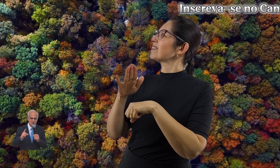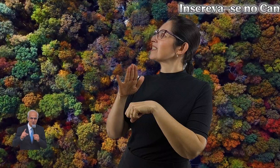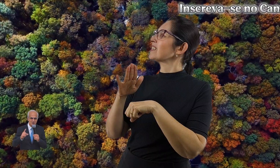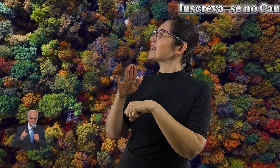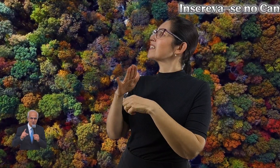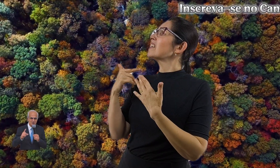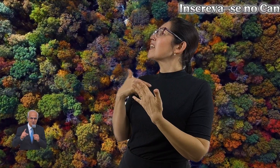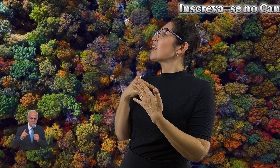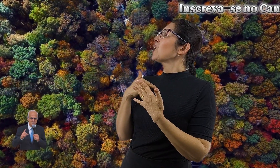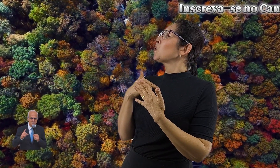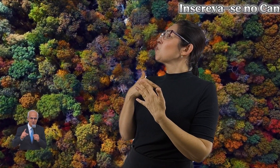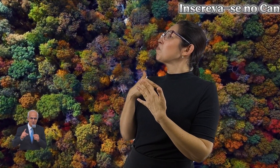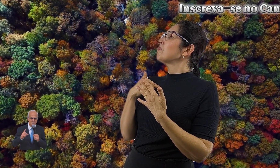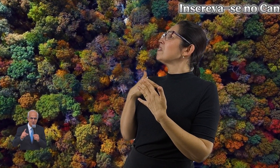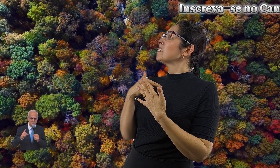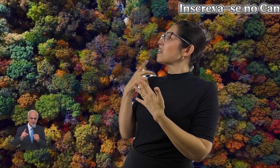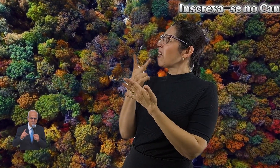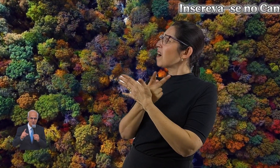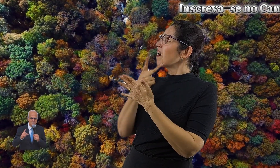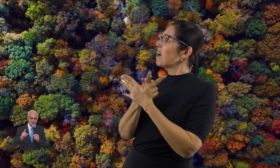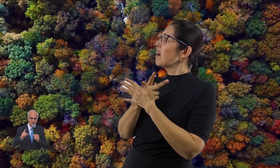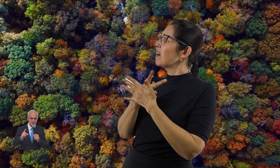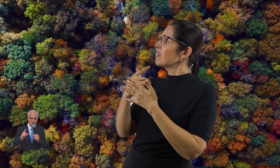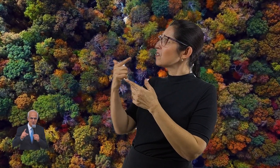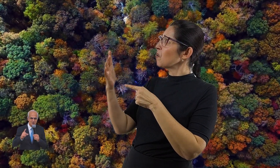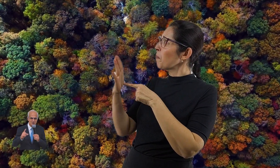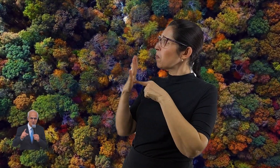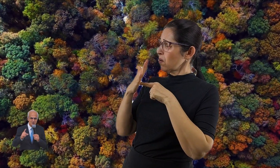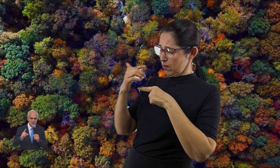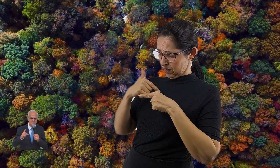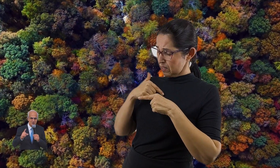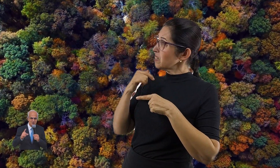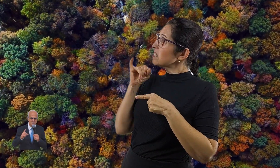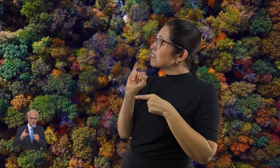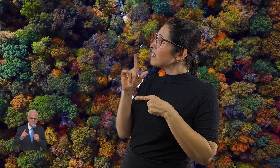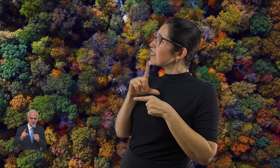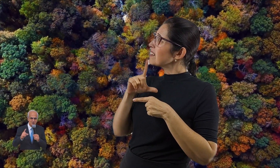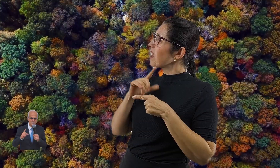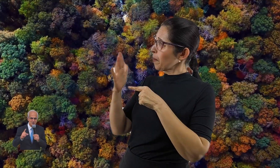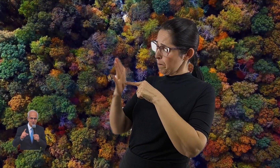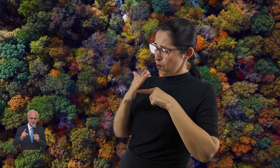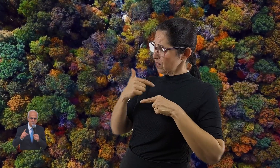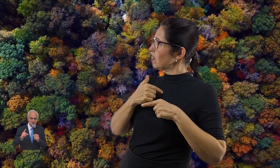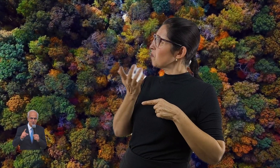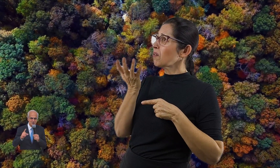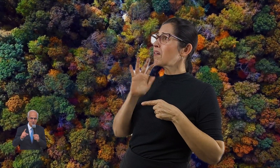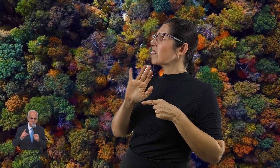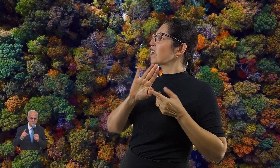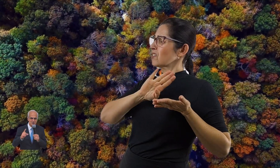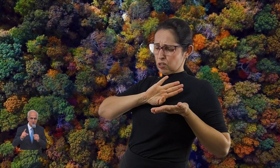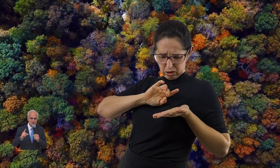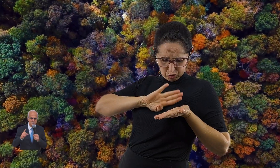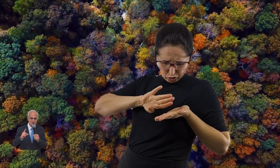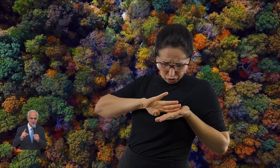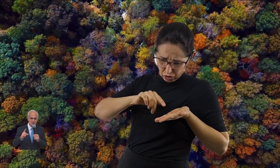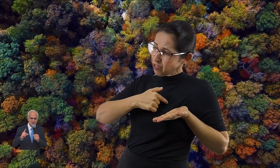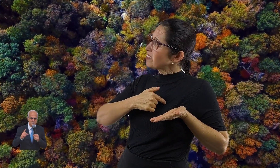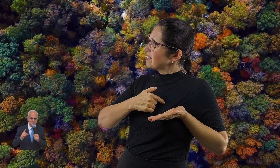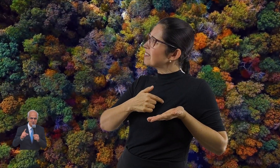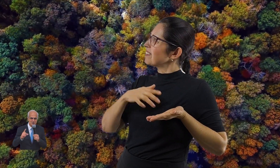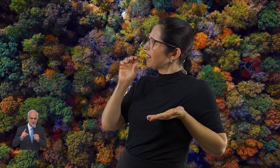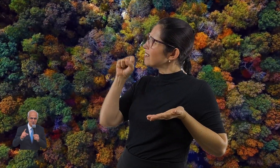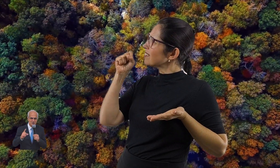que está impedindo? Sonda, mostra, fala, vê se tem, e se tem, me mostra, que eu não quero. Eu quero a tua obra, eu quero